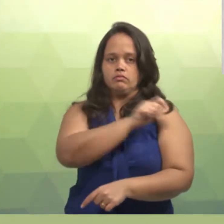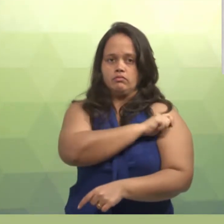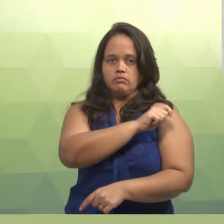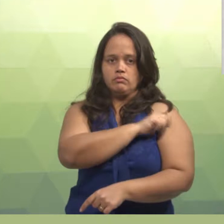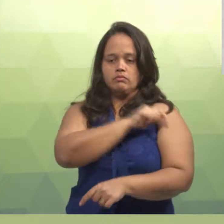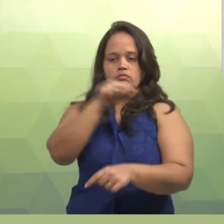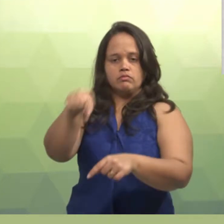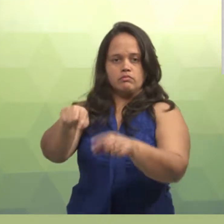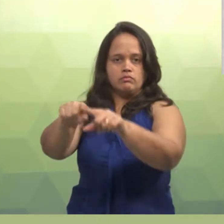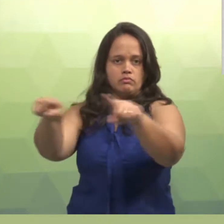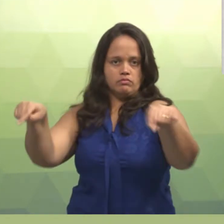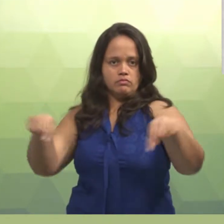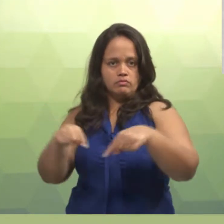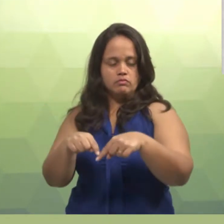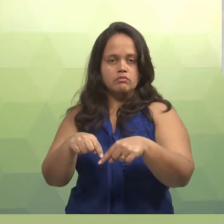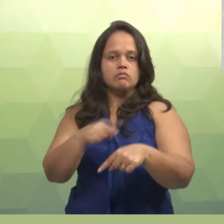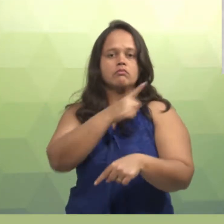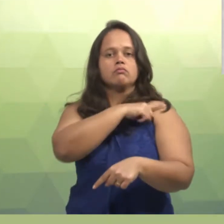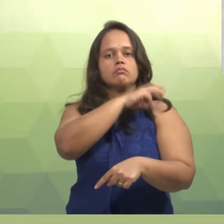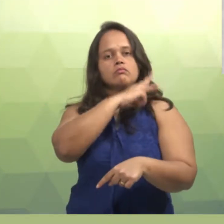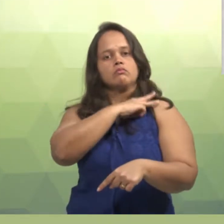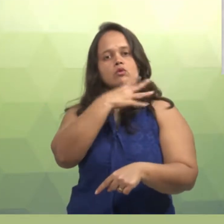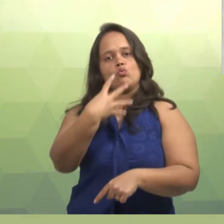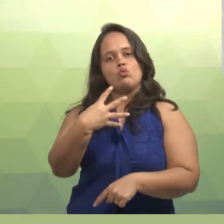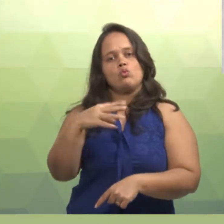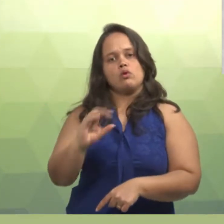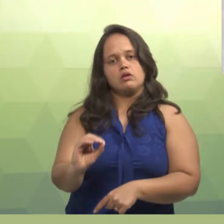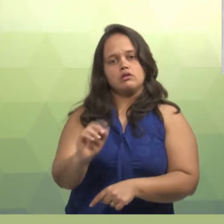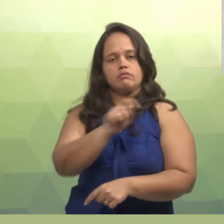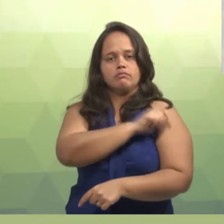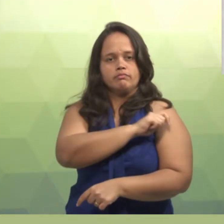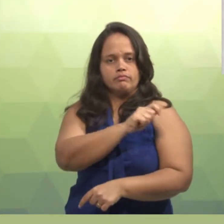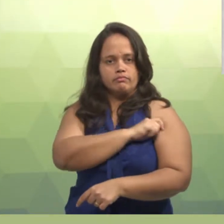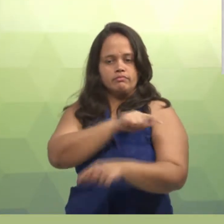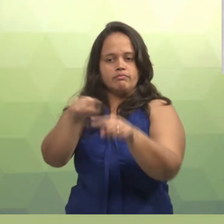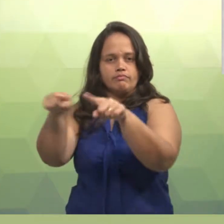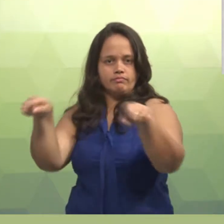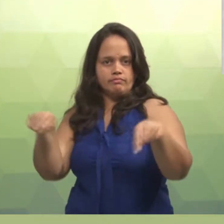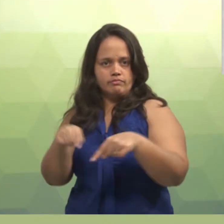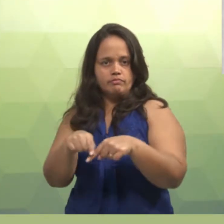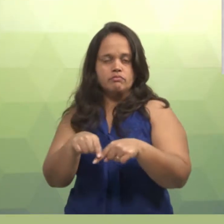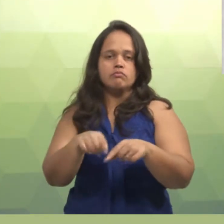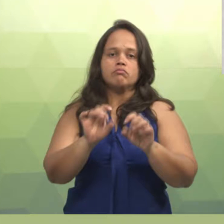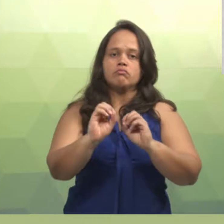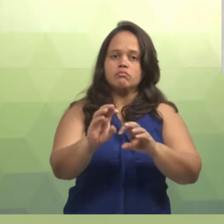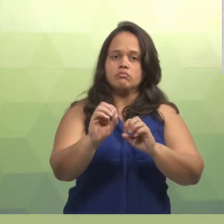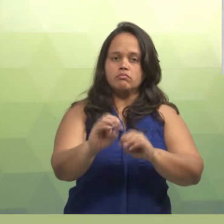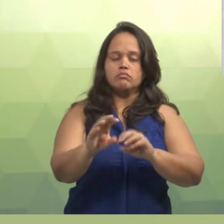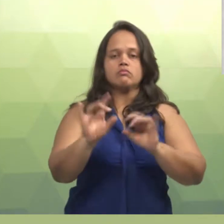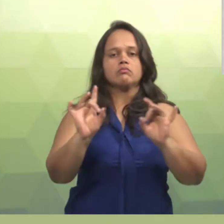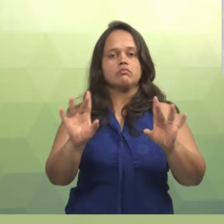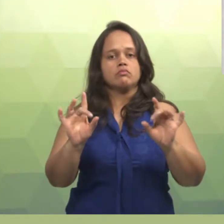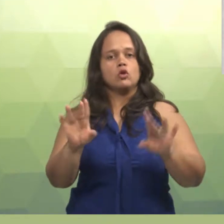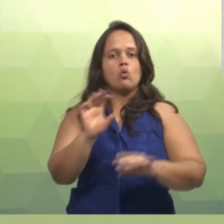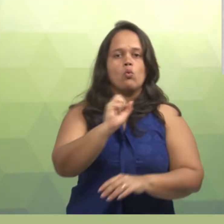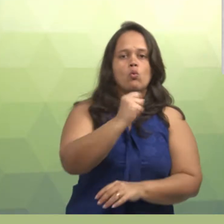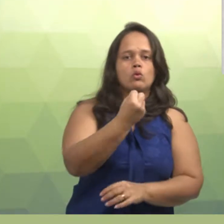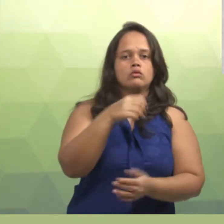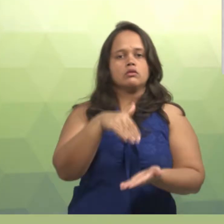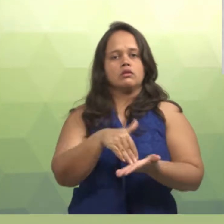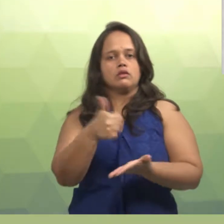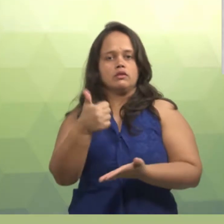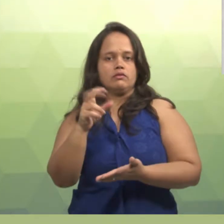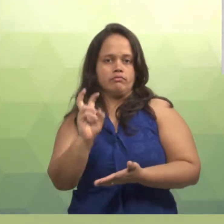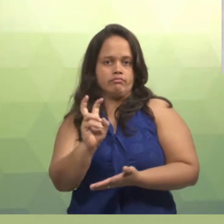fundamental, 35 alunos. No ensino médio, 40 alunos. Na educação especial, de 8